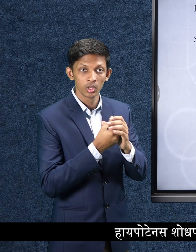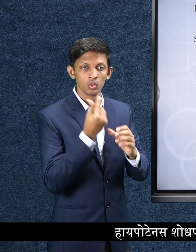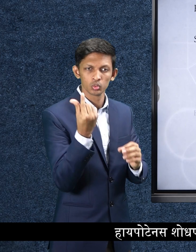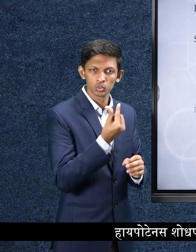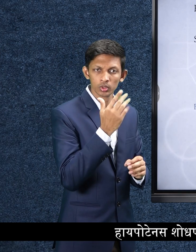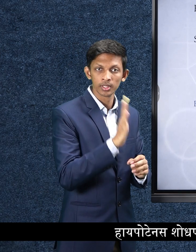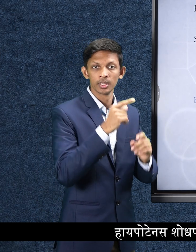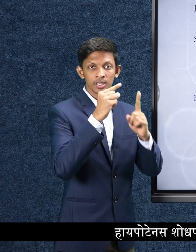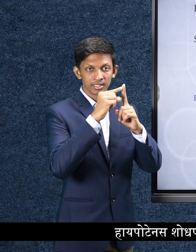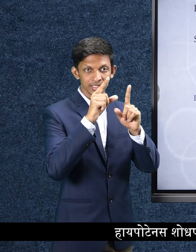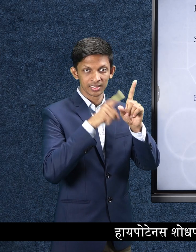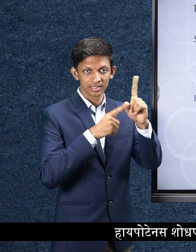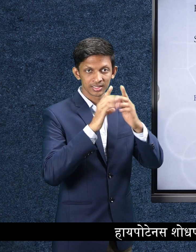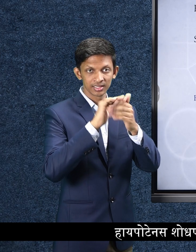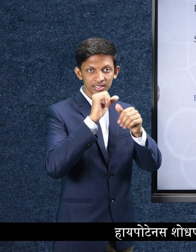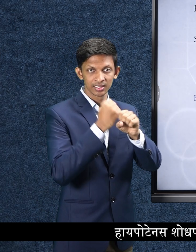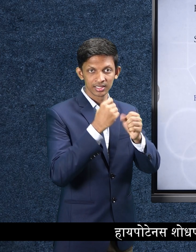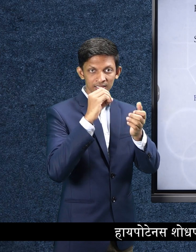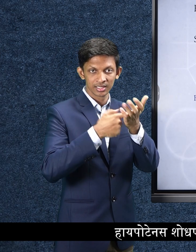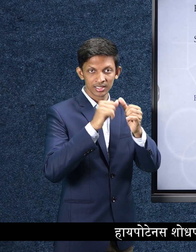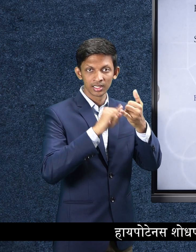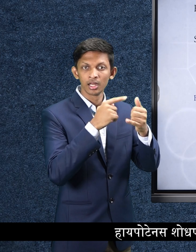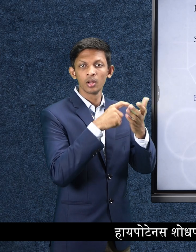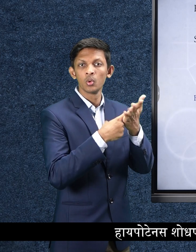हायपोटेन्यूस शोधण्यासाठी आम्ही पायथागोरस प्रमेय वापरतो.